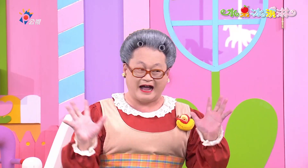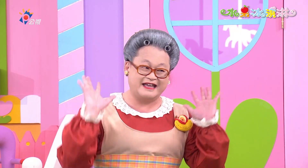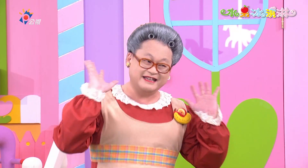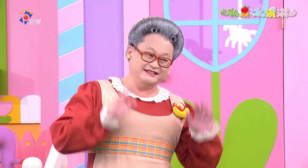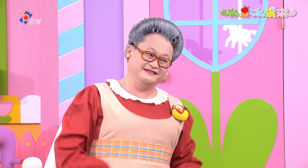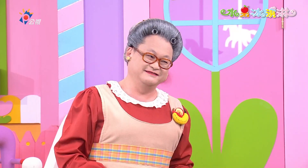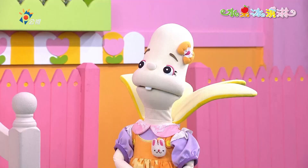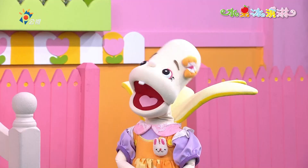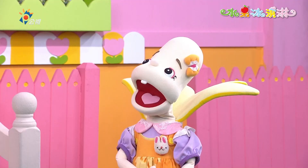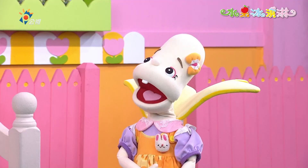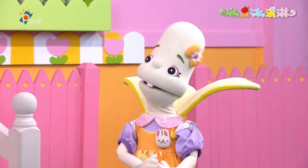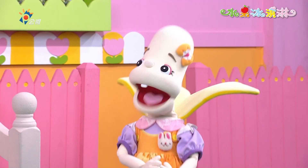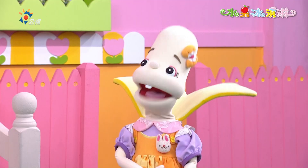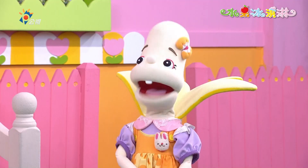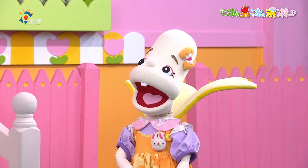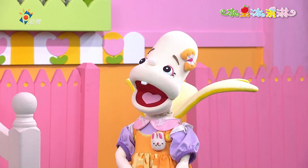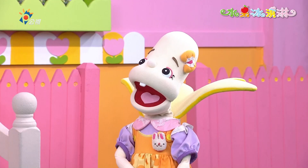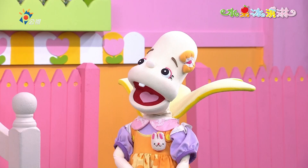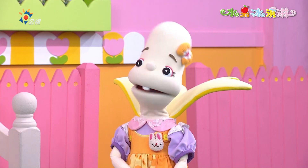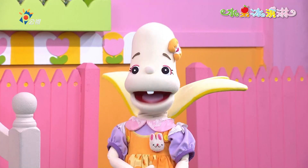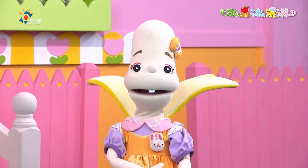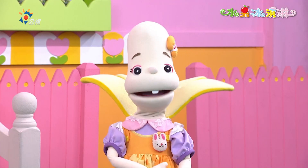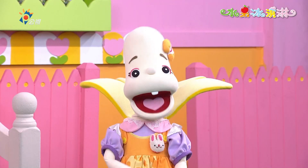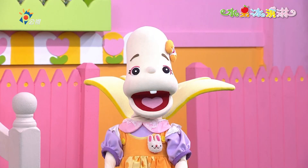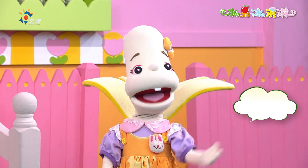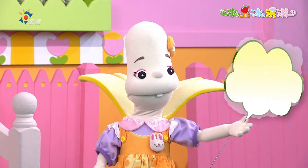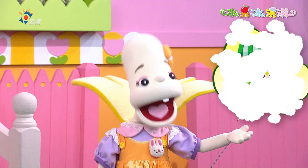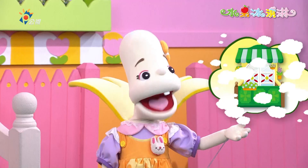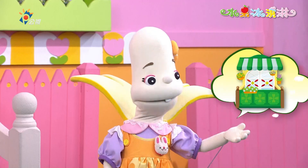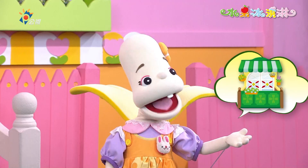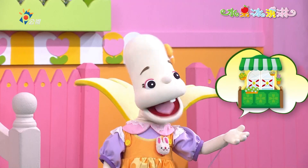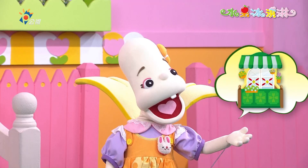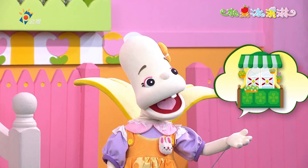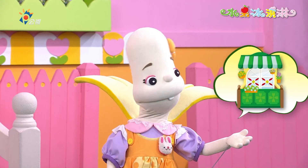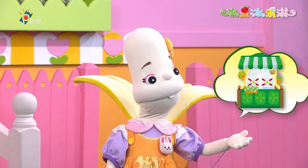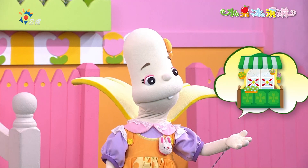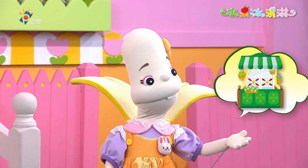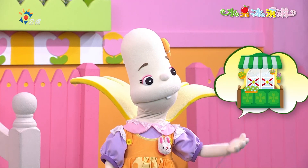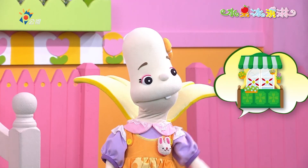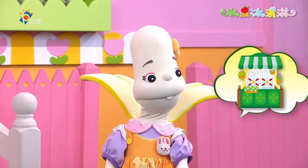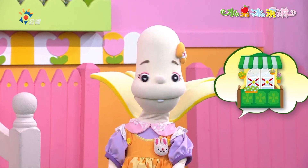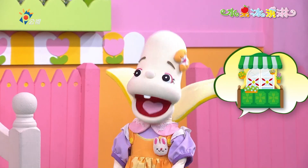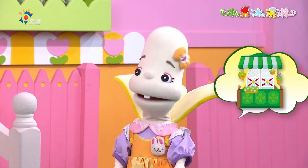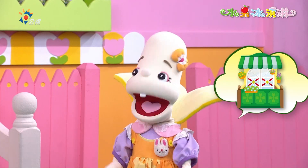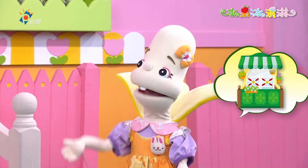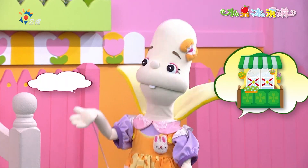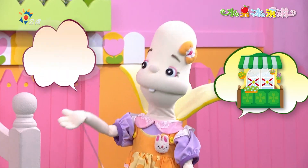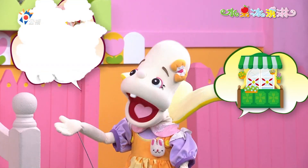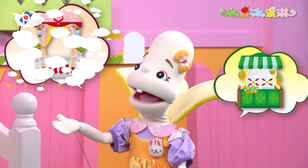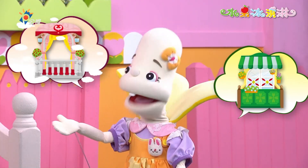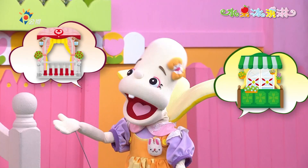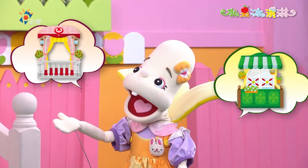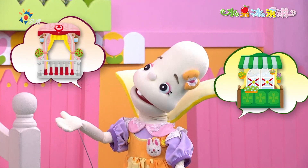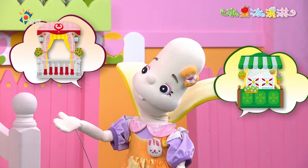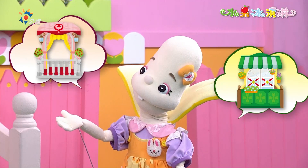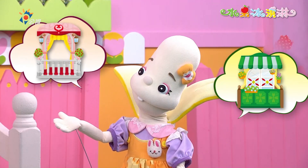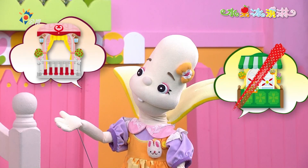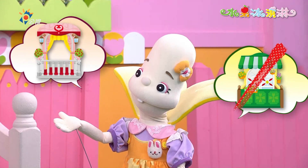台。 哇，阳台是像这样吗？还是像这样？ 都